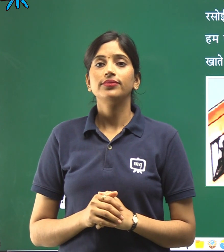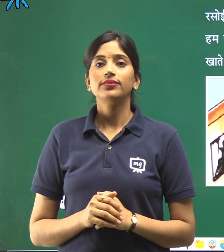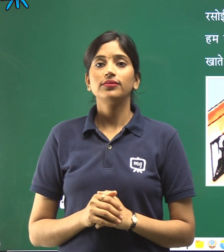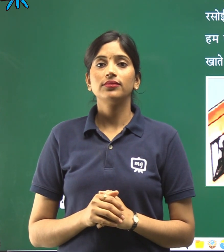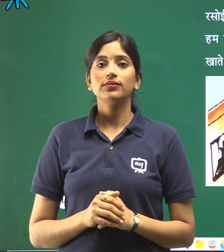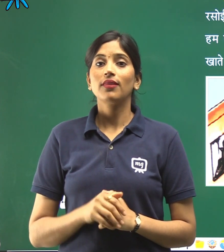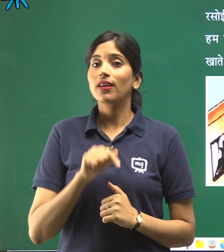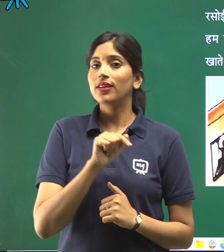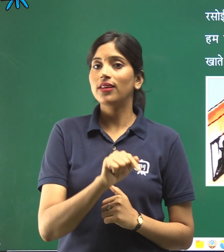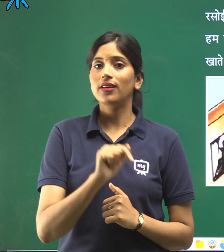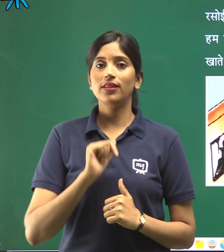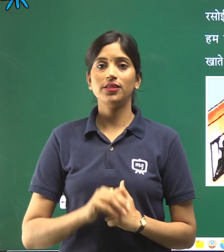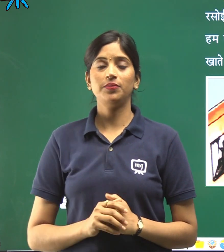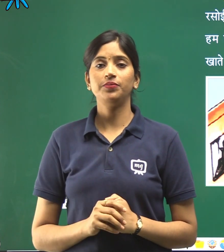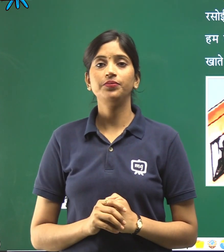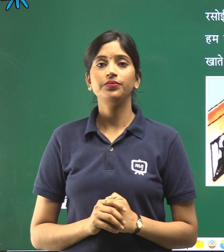यह